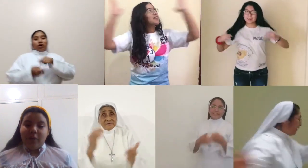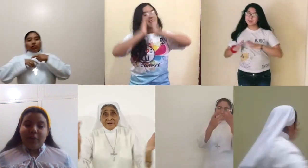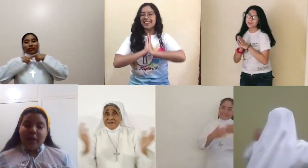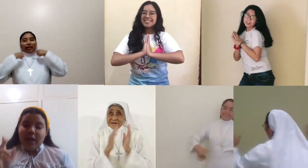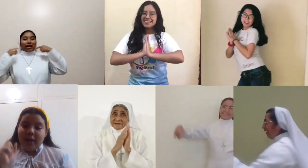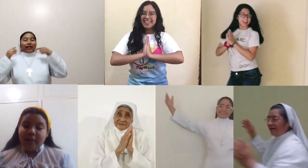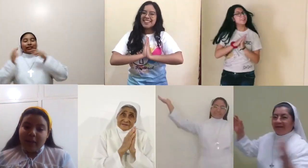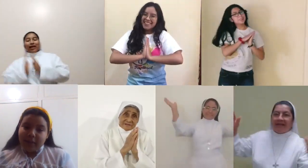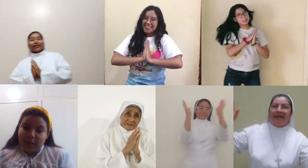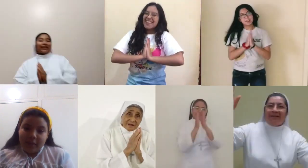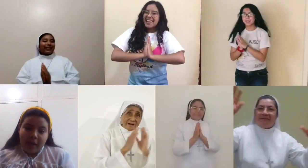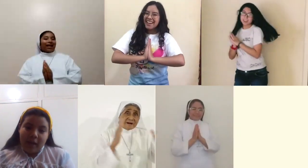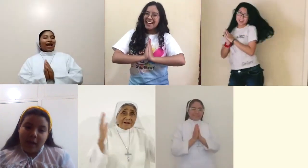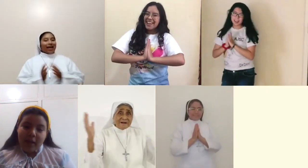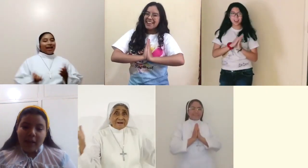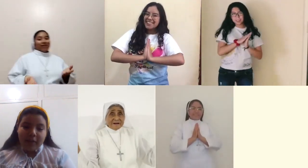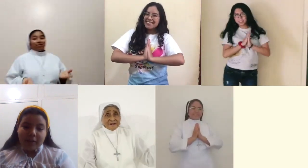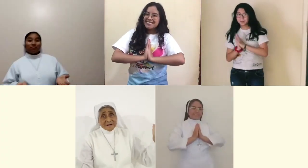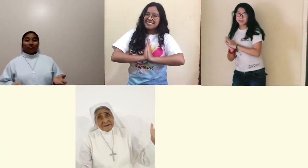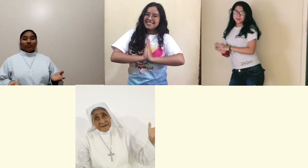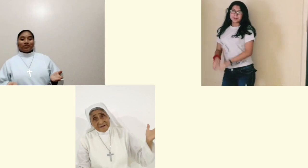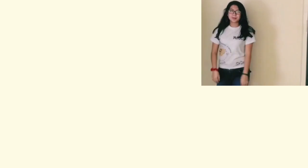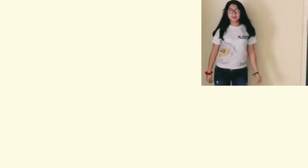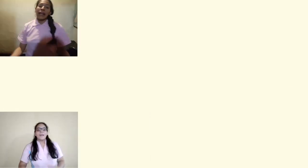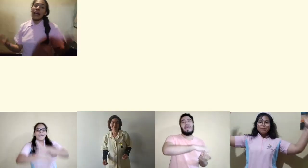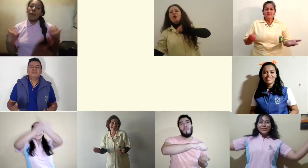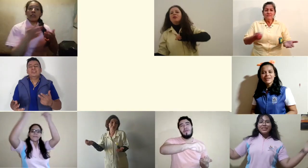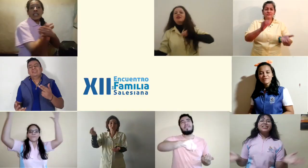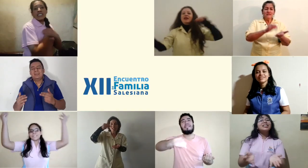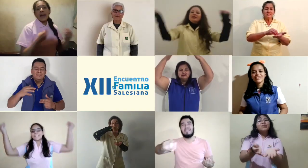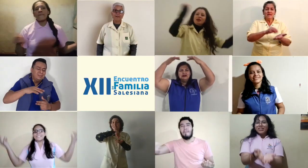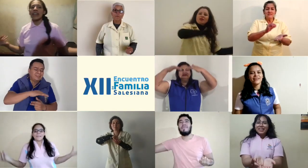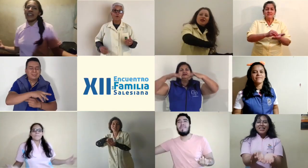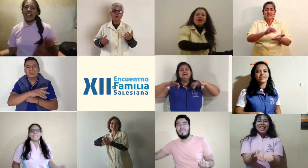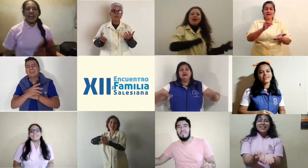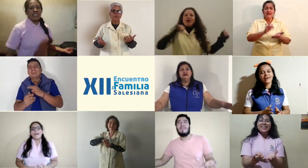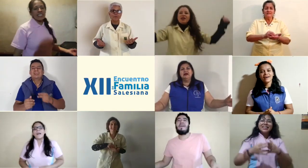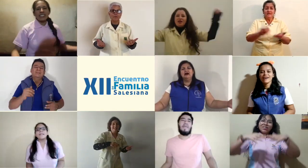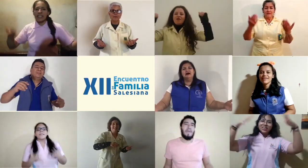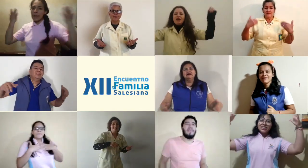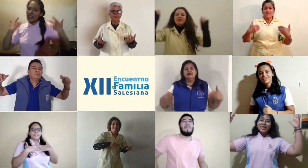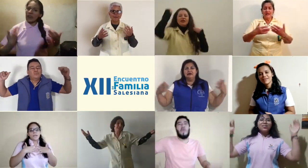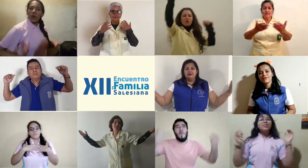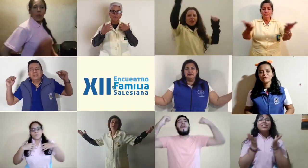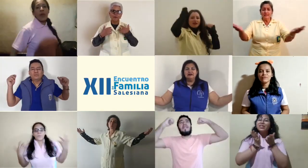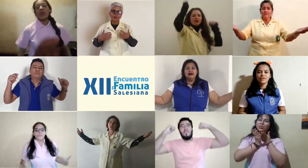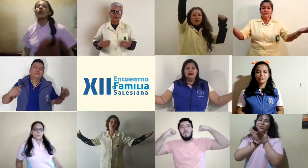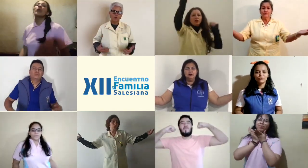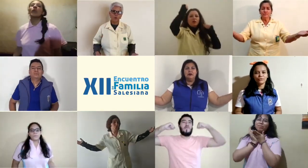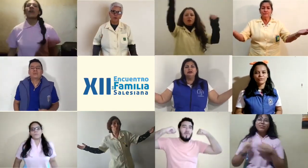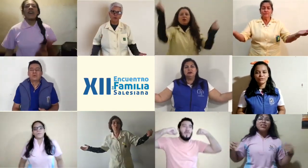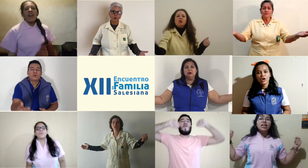una alegre santidad Queremos ser semilla de vida y